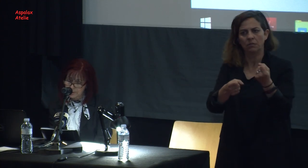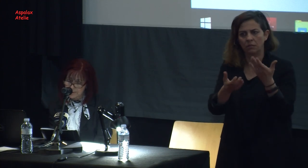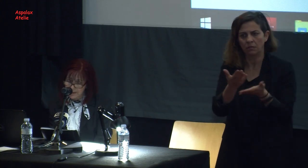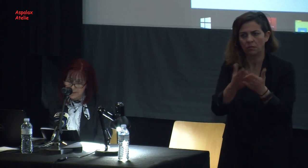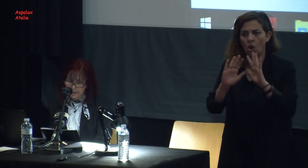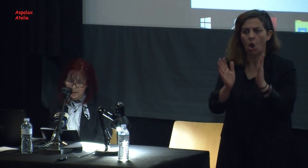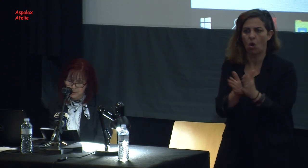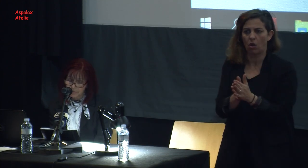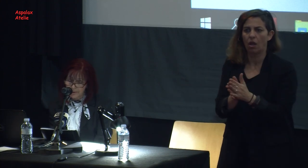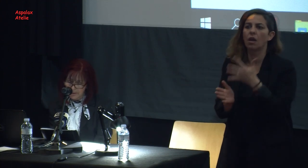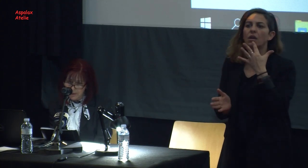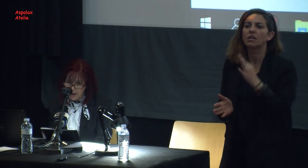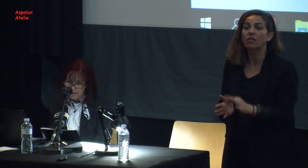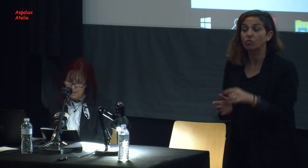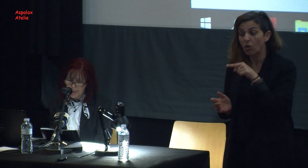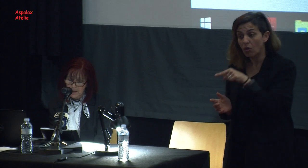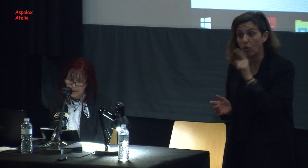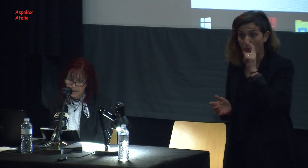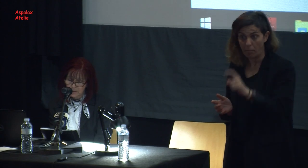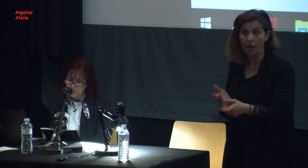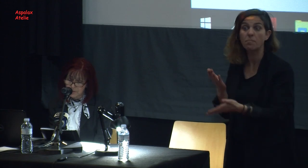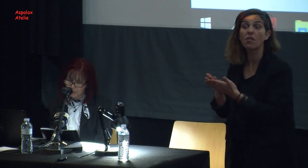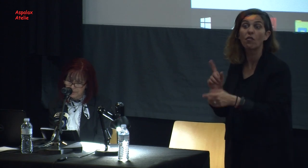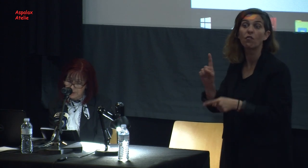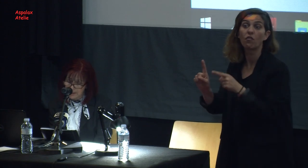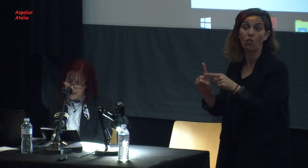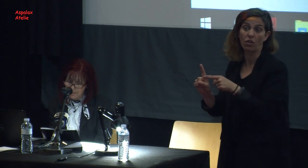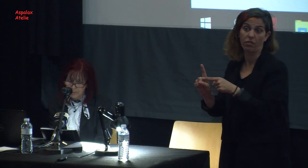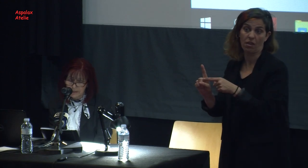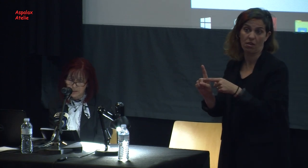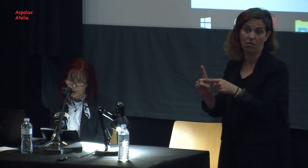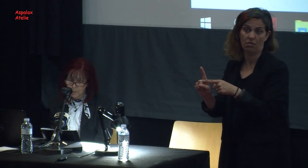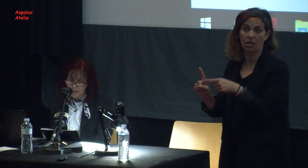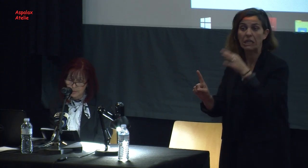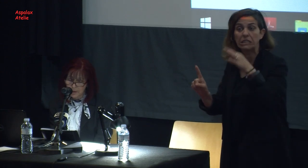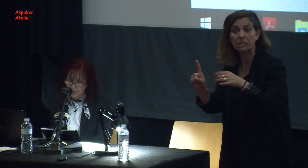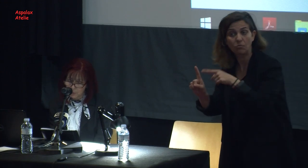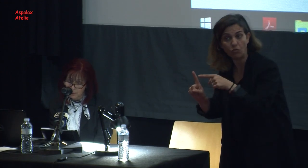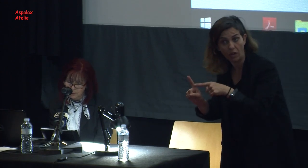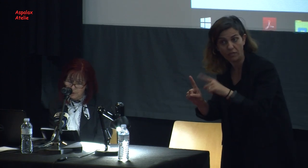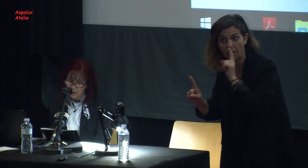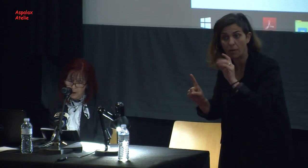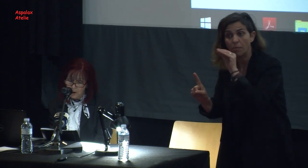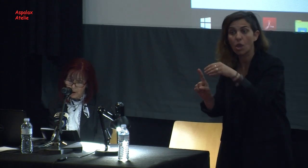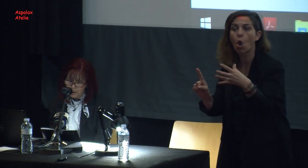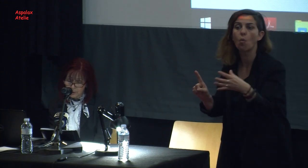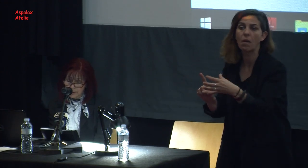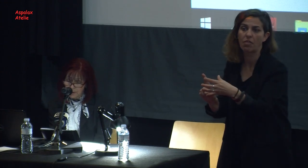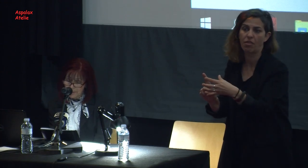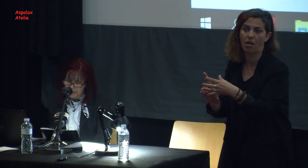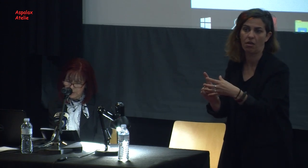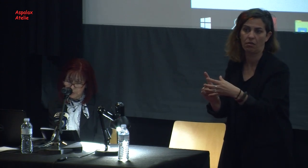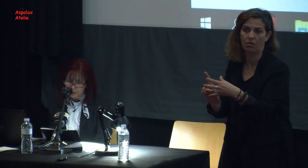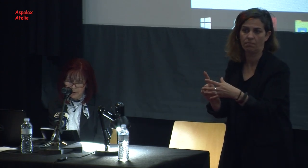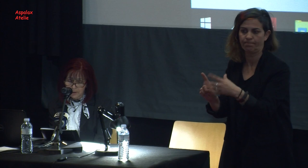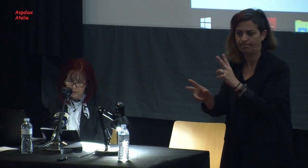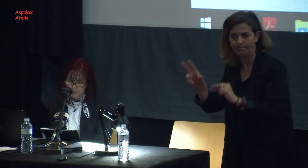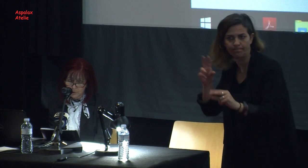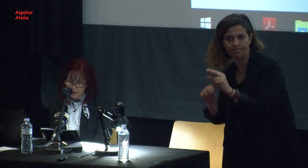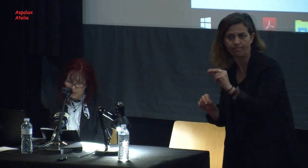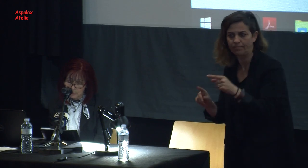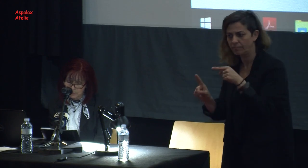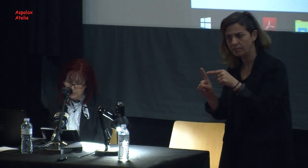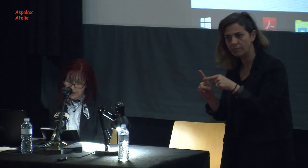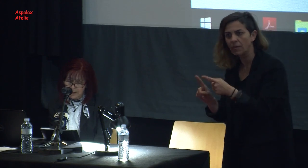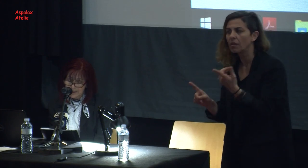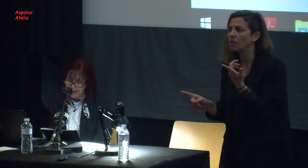λόγους οι φροντιστές χρειάζονται βοήθεια, χρειάζονται συμβουλευτική μέσα σε ομάδες με ειδικούς, ώστε να επανακτήσουν τον έλεγχο